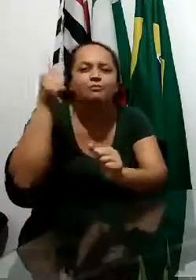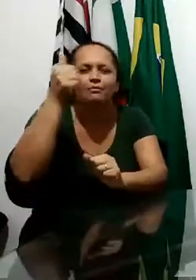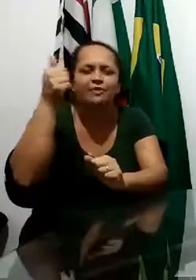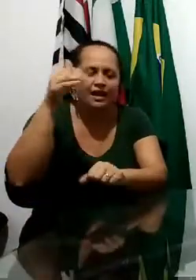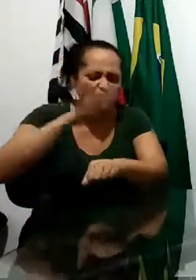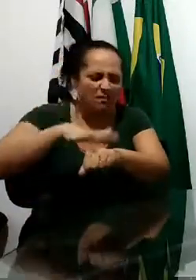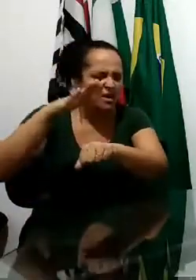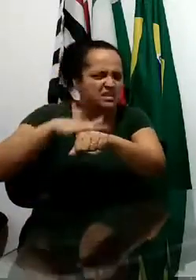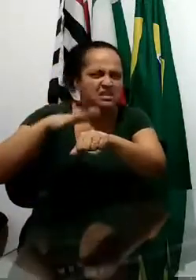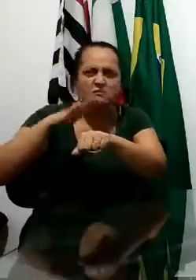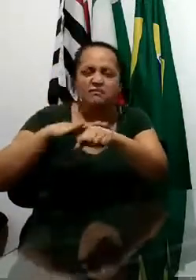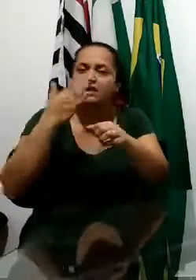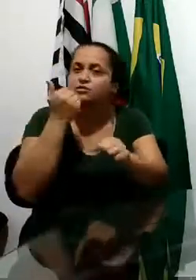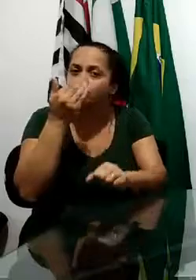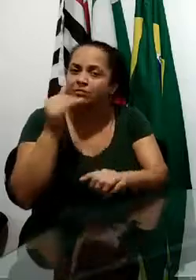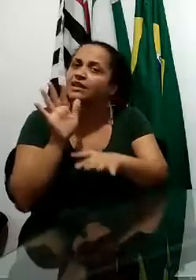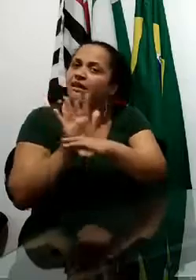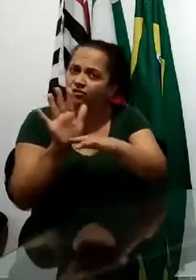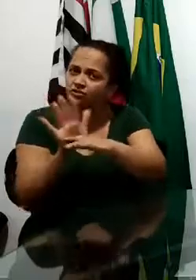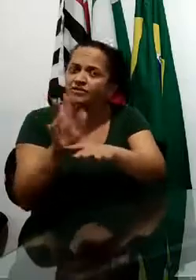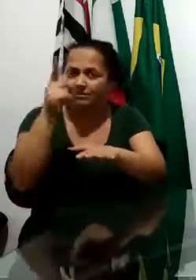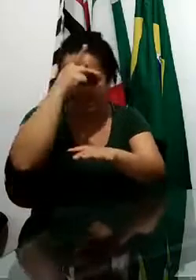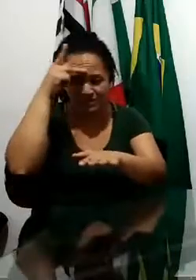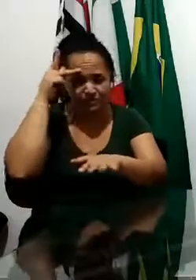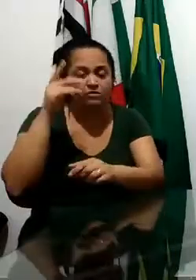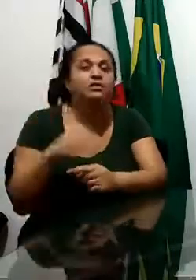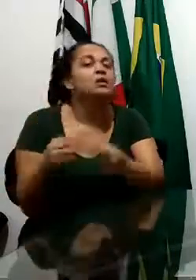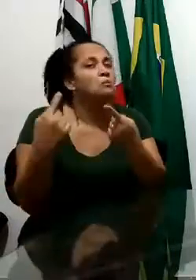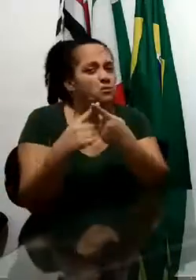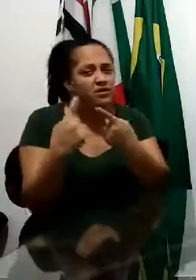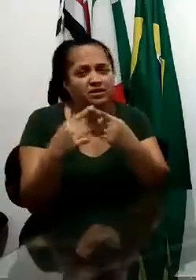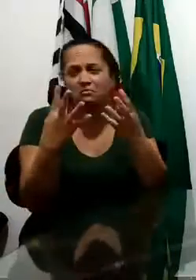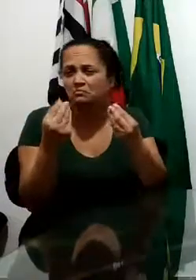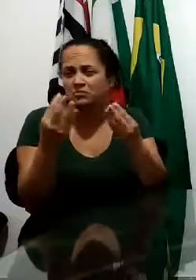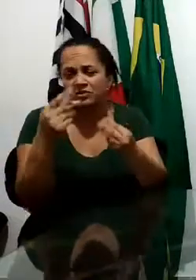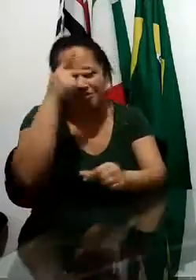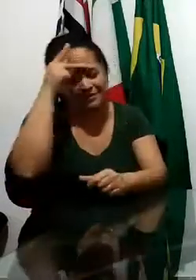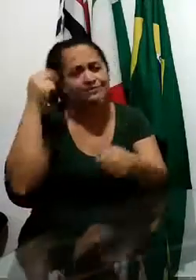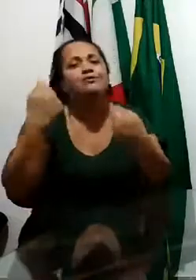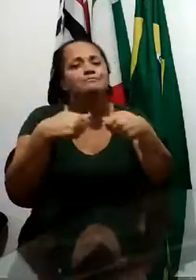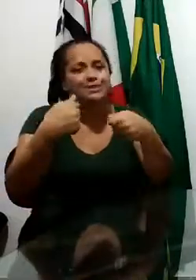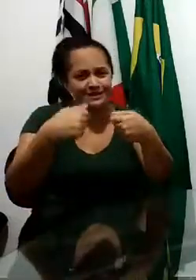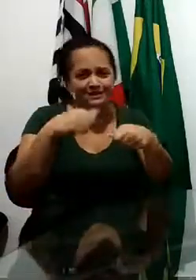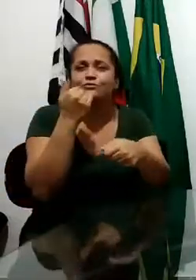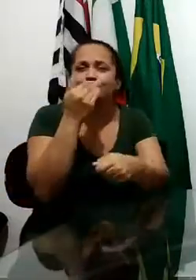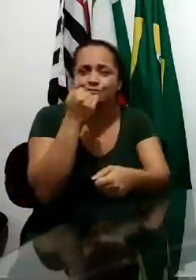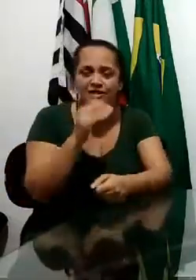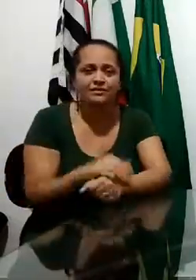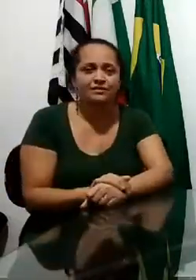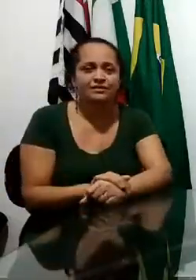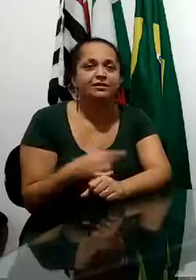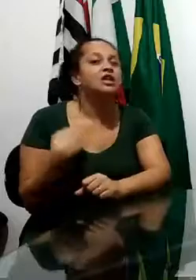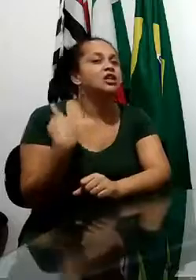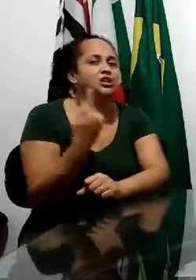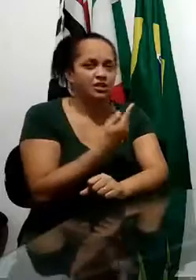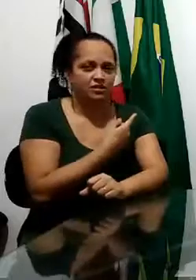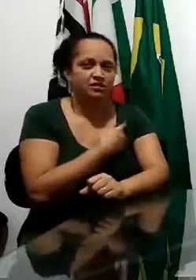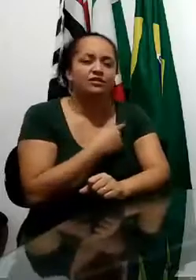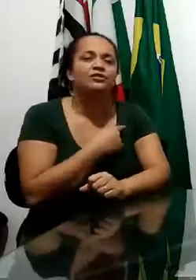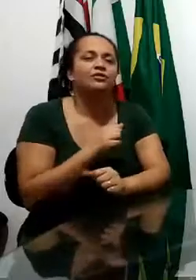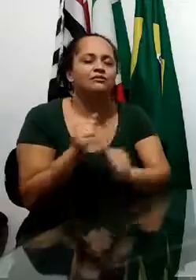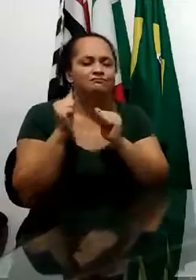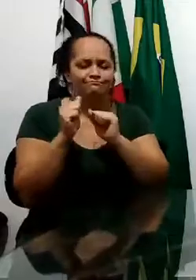nossa arrecadação, porque a demanda aqui aumentou muito, muito nessa pandemia. E nós estamos podendo